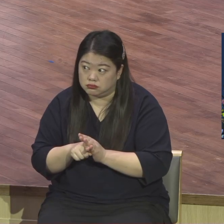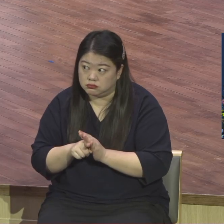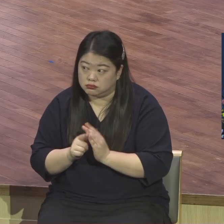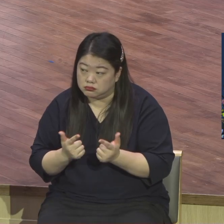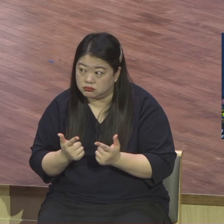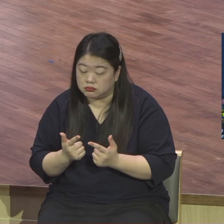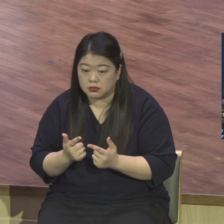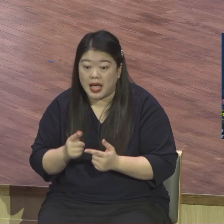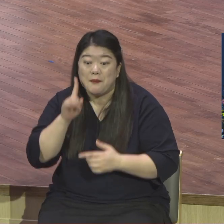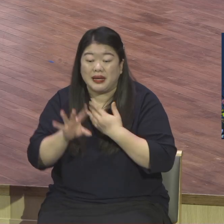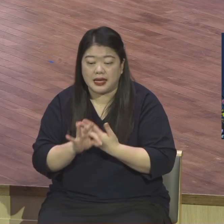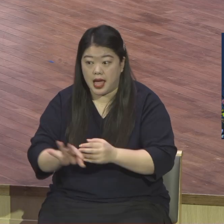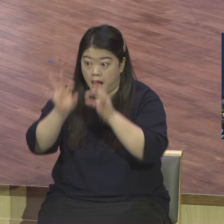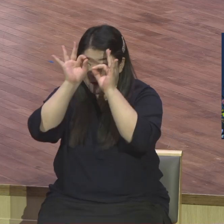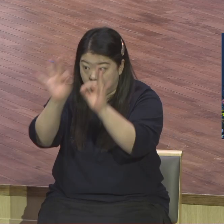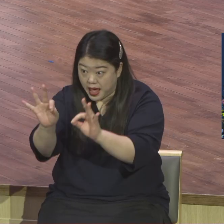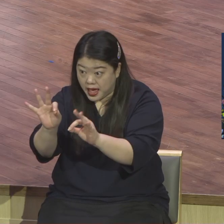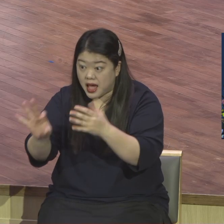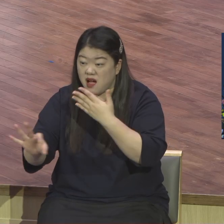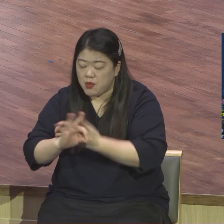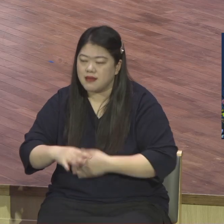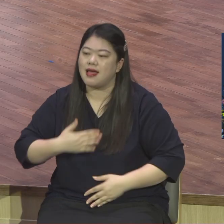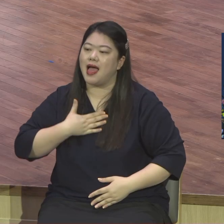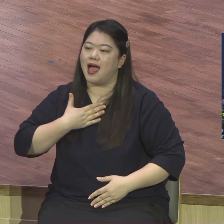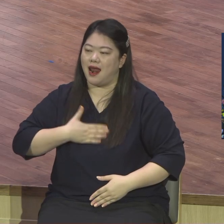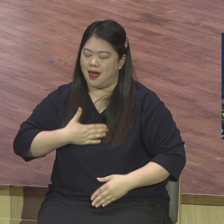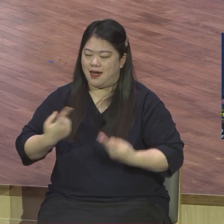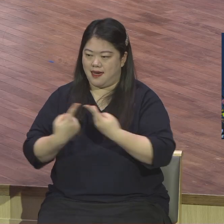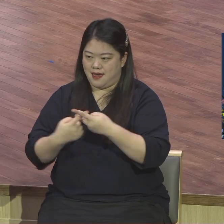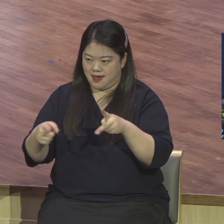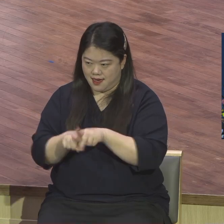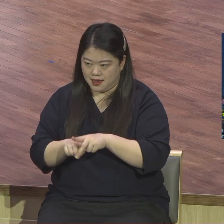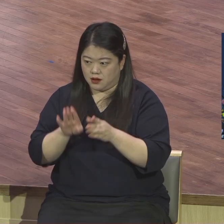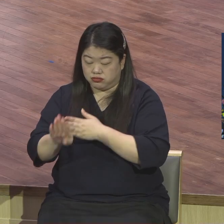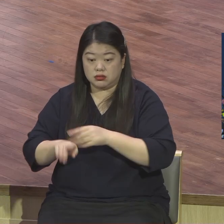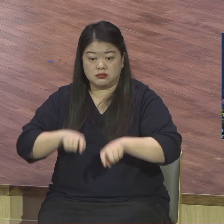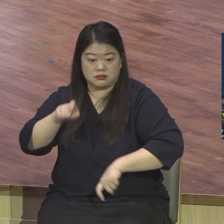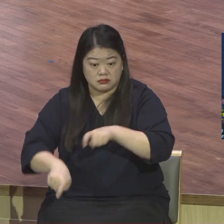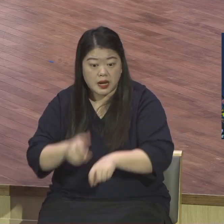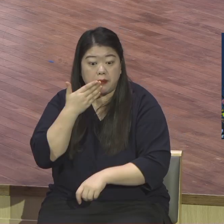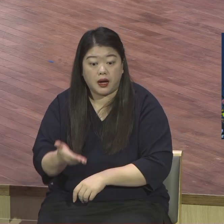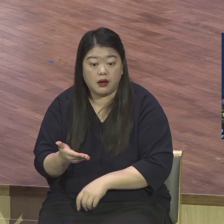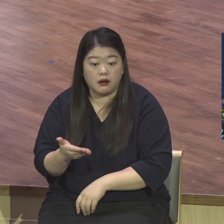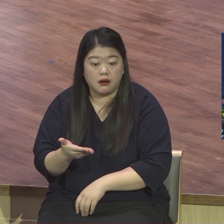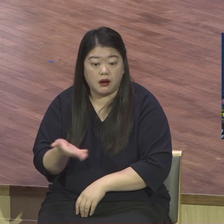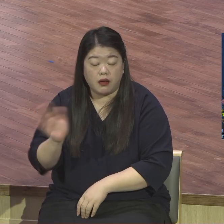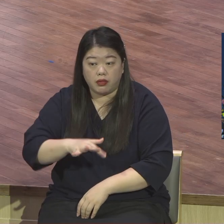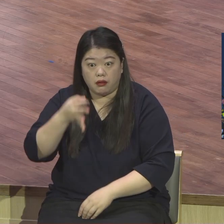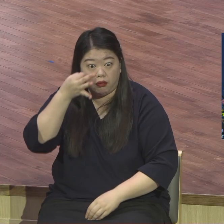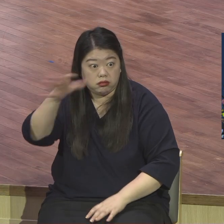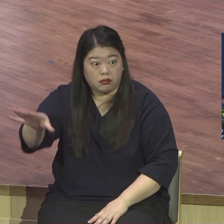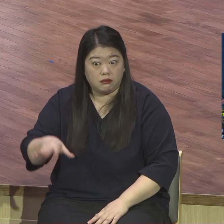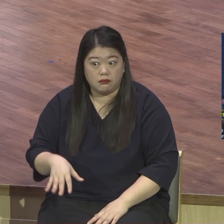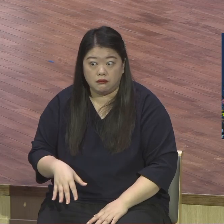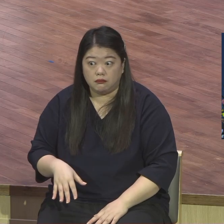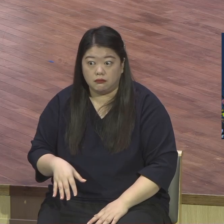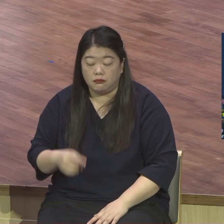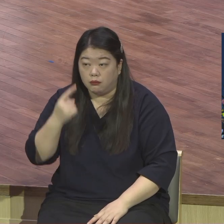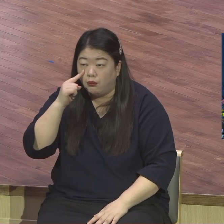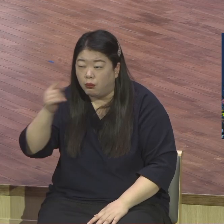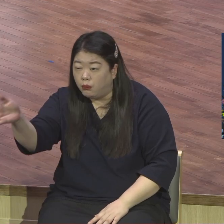있는 거예요. 믿으라는 얘기입니다. 오직 믿음. 이것을